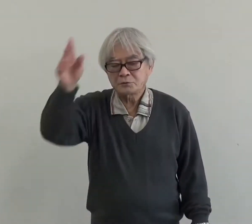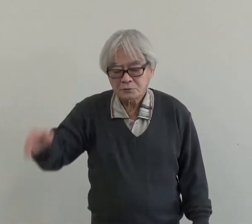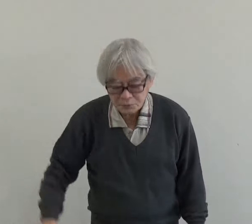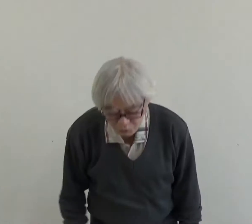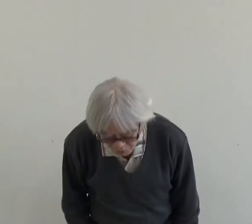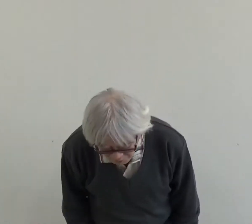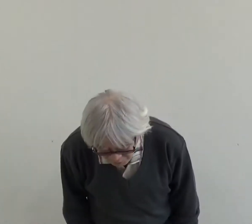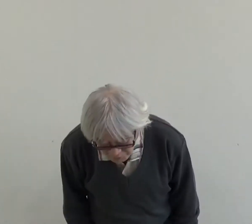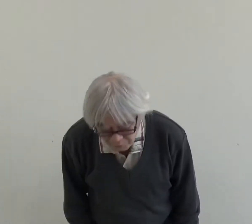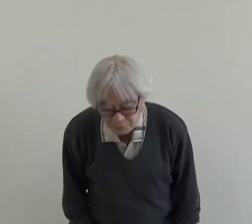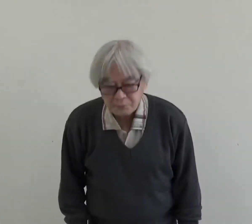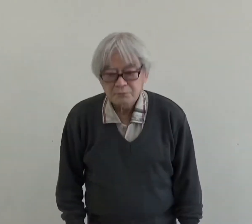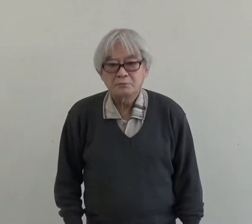こんにちは。